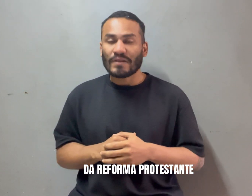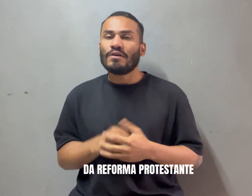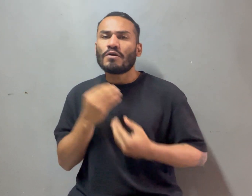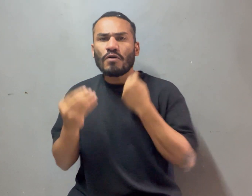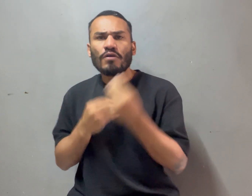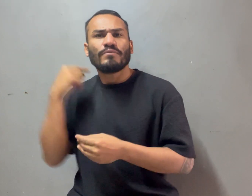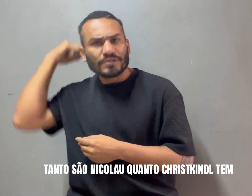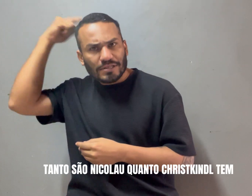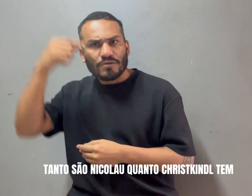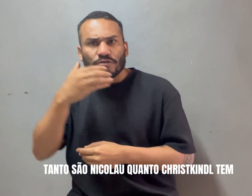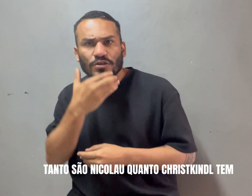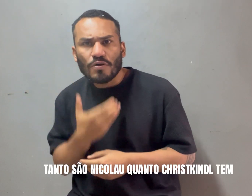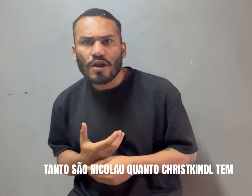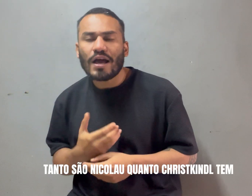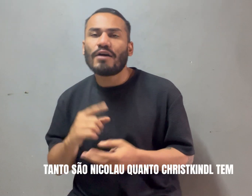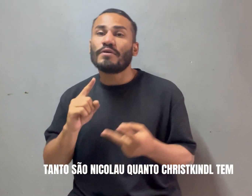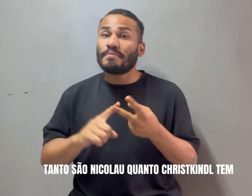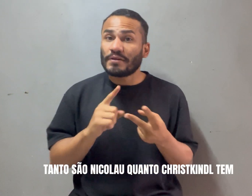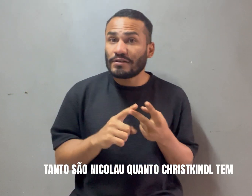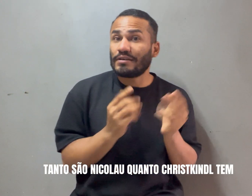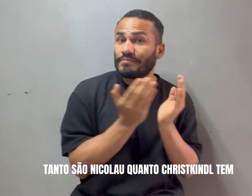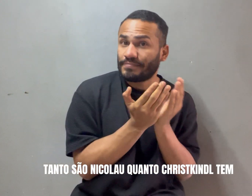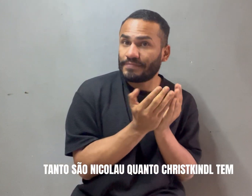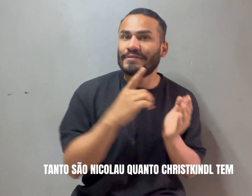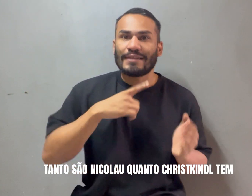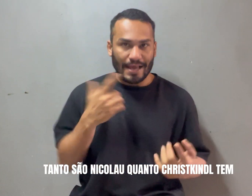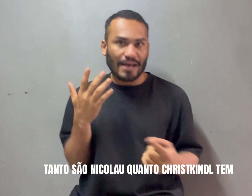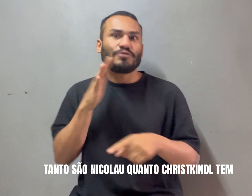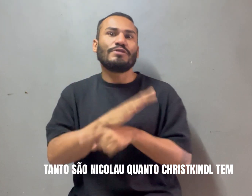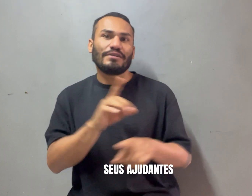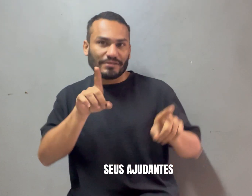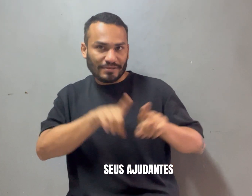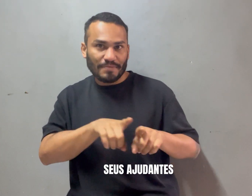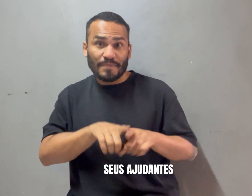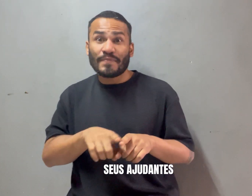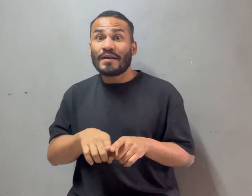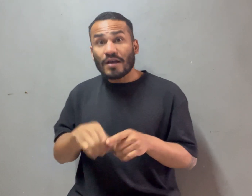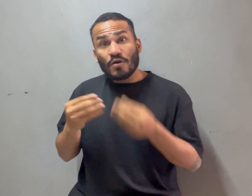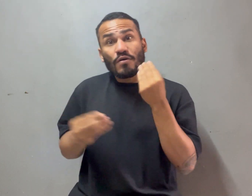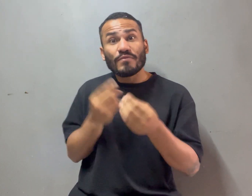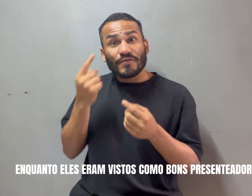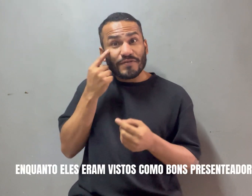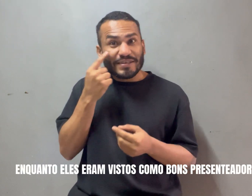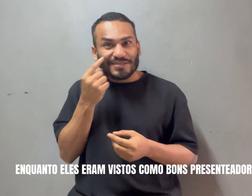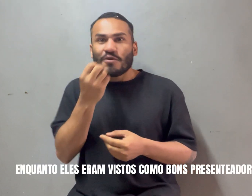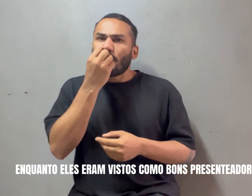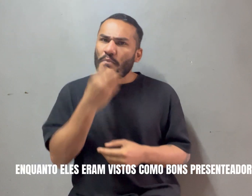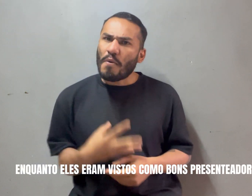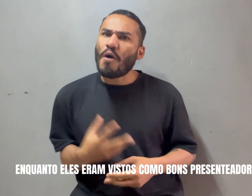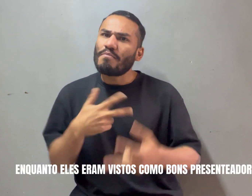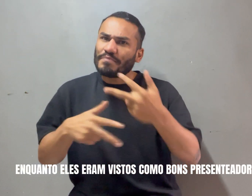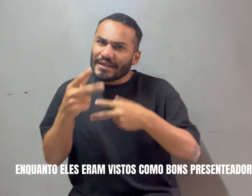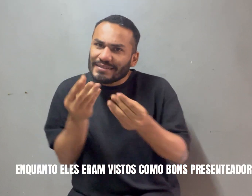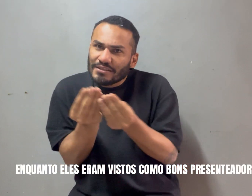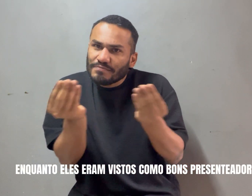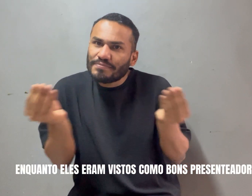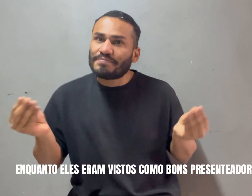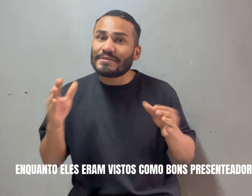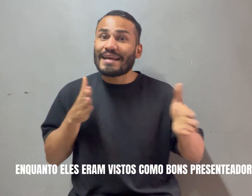Protestante. Tanto São Nicolau quanto Christkindl têm seus ajudantes. Enquanto eles eram vistos como bons